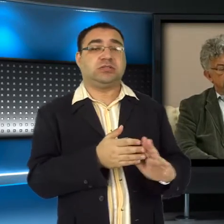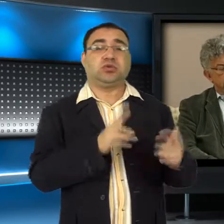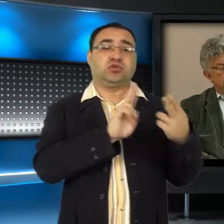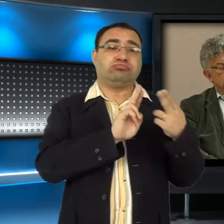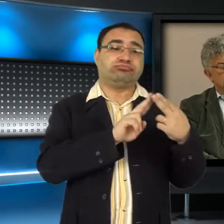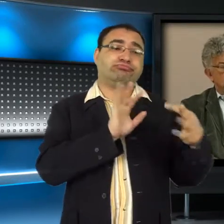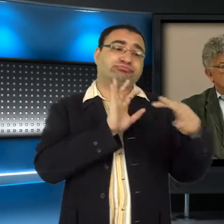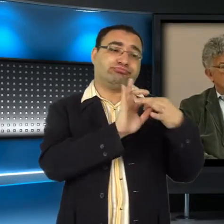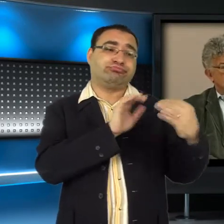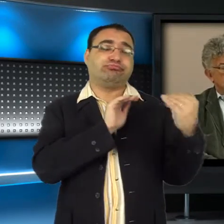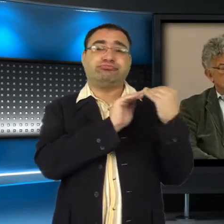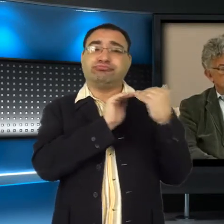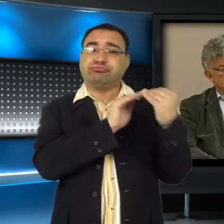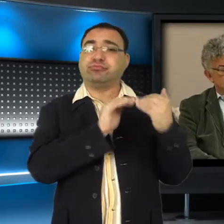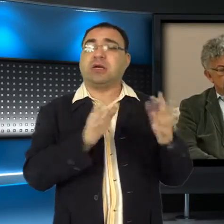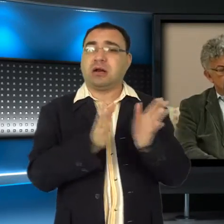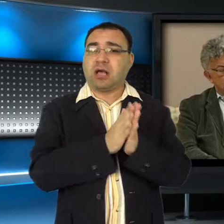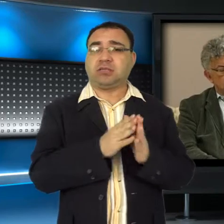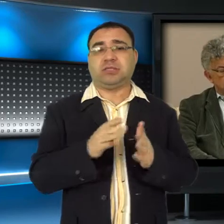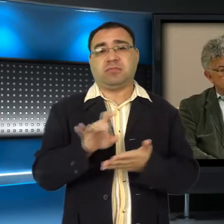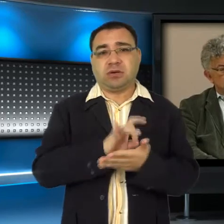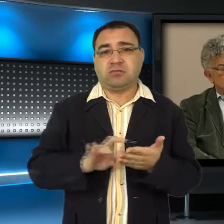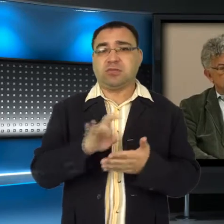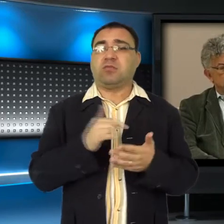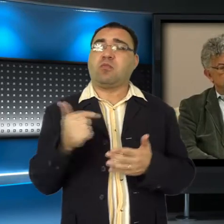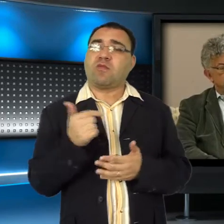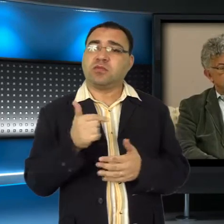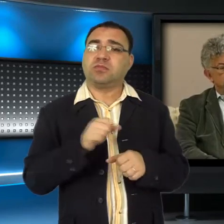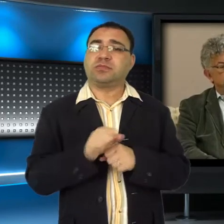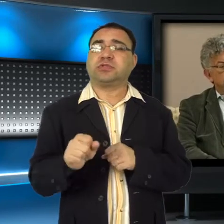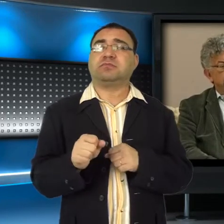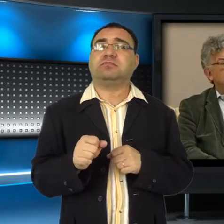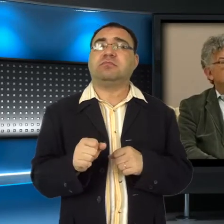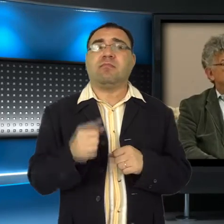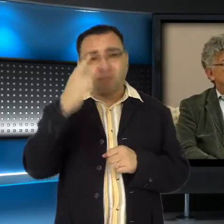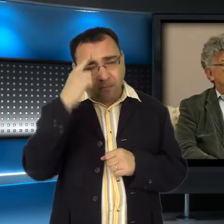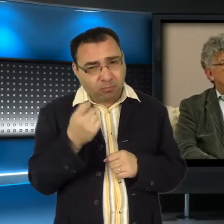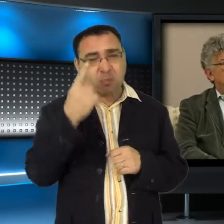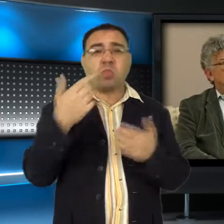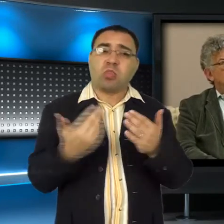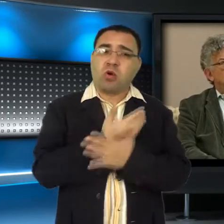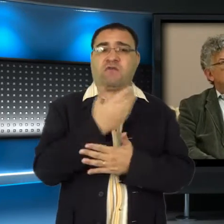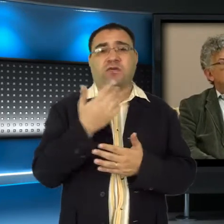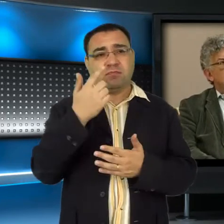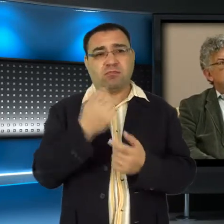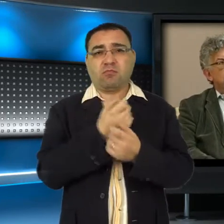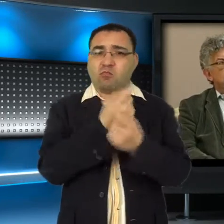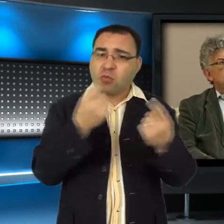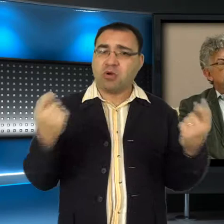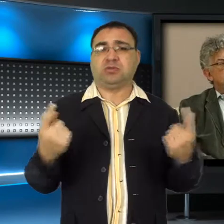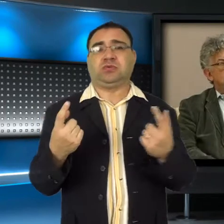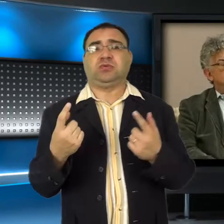między stowarzyszeniami a samorządami powinny się oprzeć właśnie na wymyśliwaniu nowych rzeczy, daniu